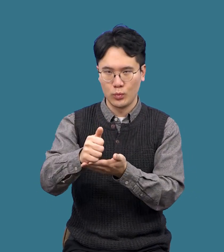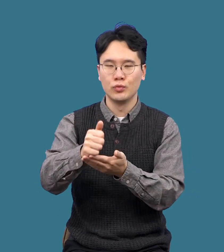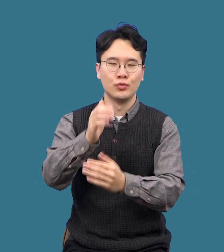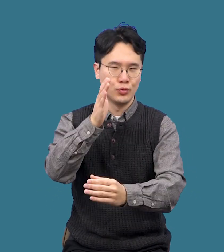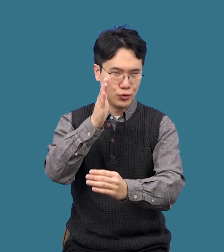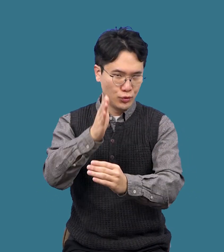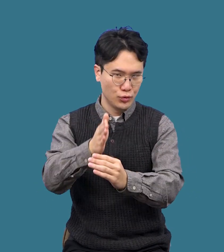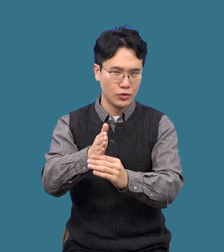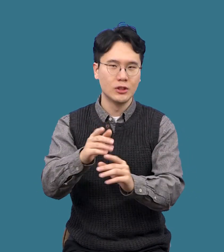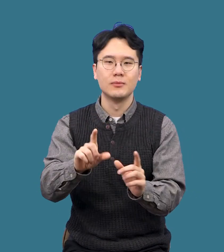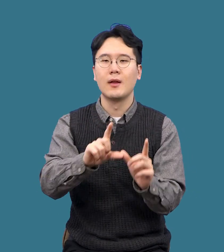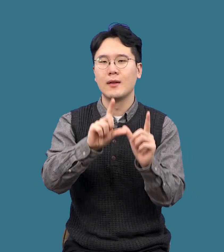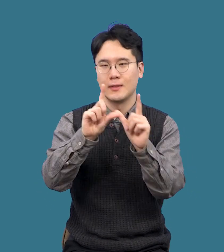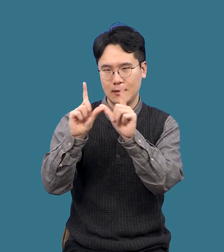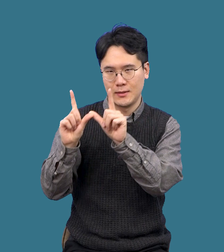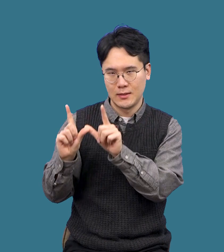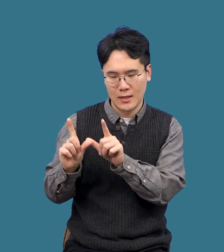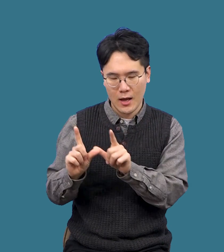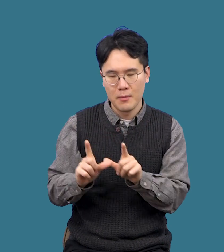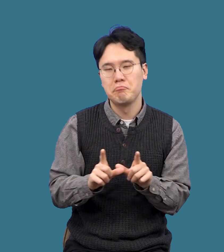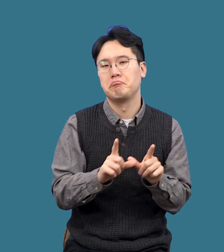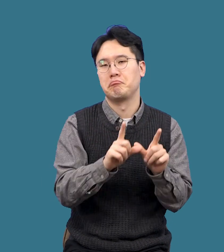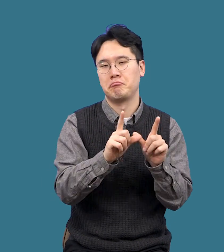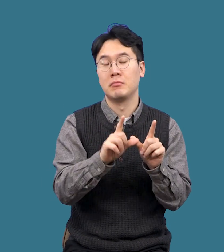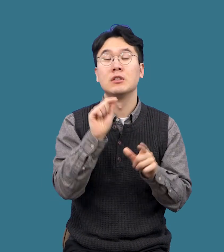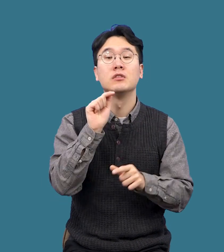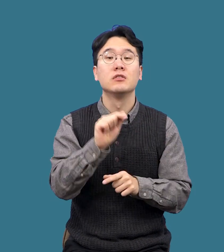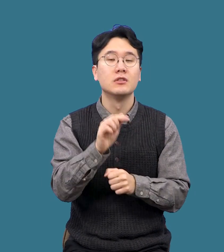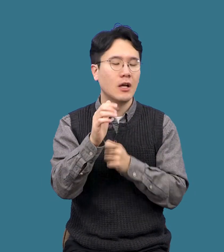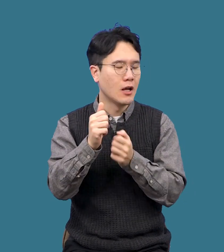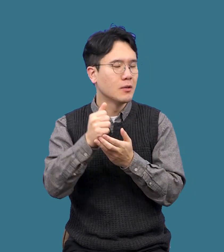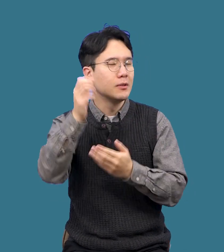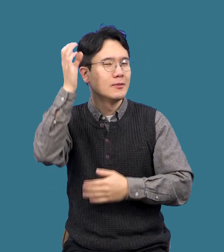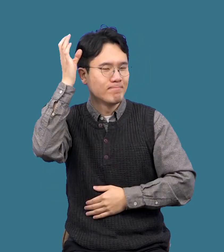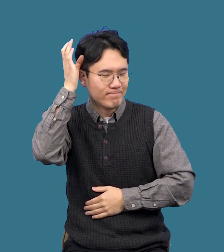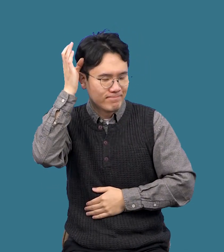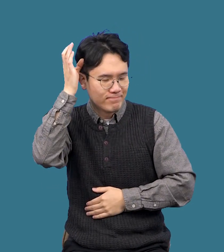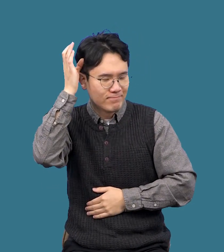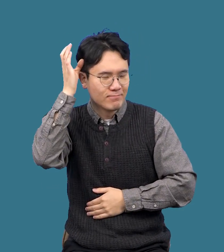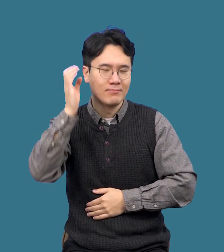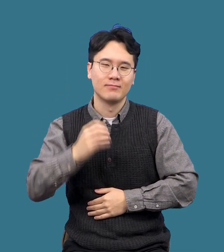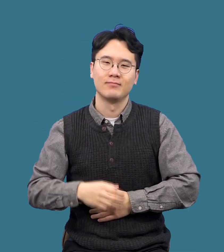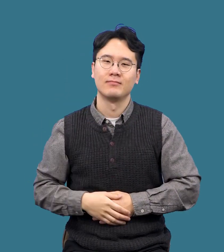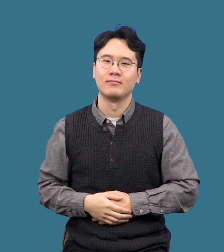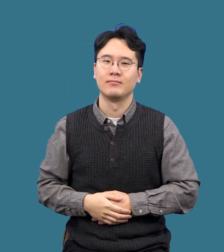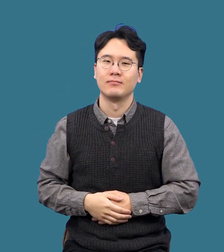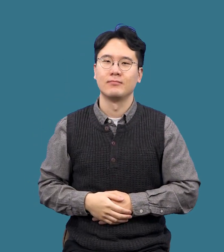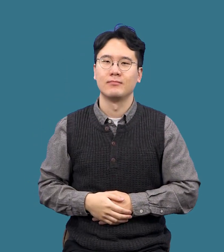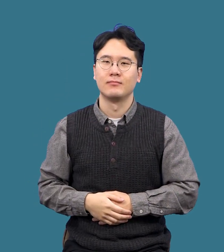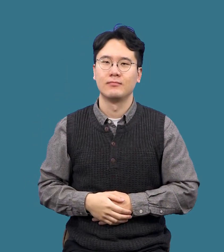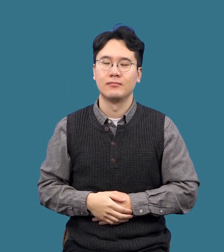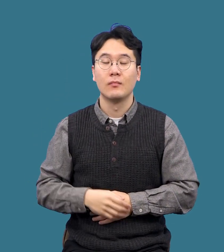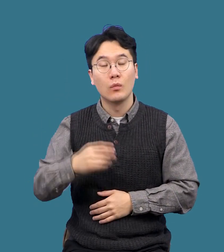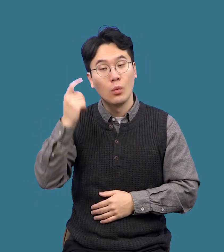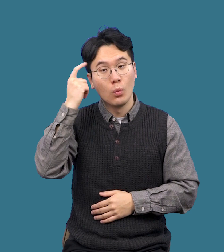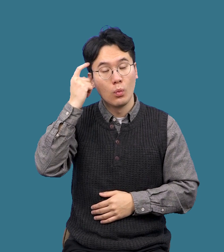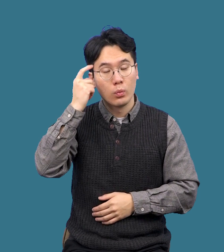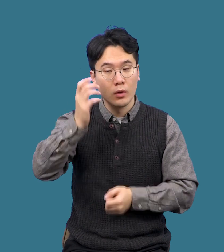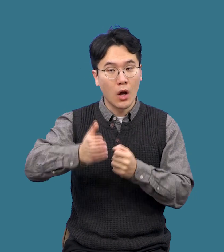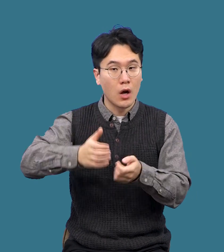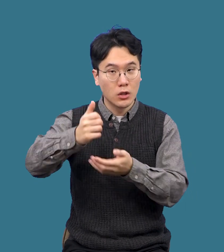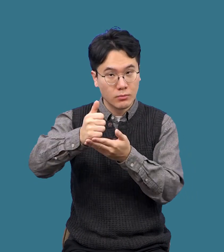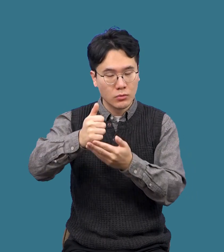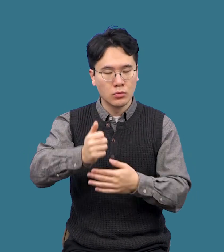Christ-centered life를 살 것을 기대하신다는 것입니다. 왜 하나님은 저와 여러분이